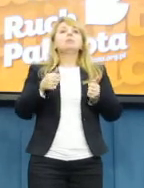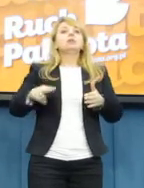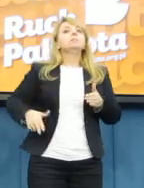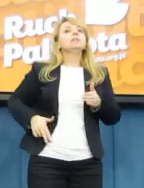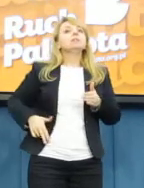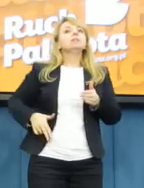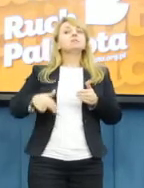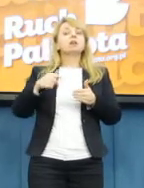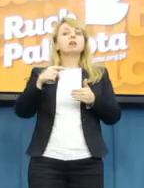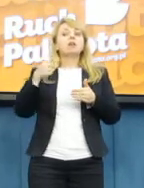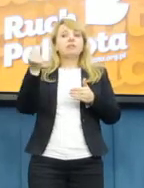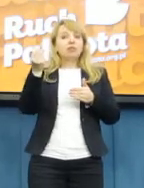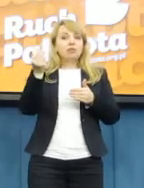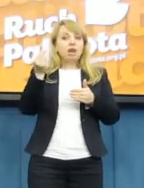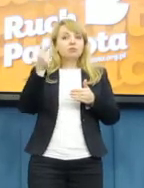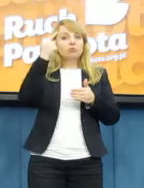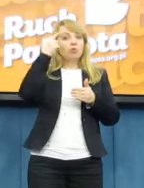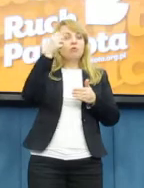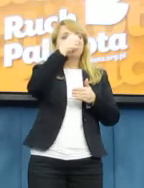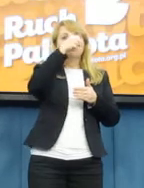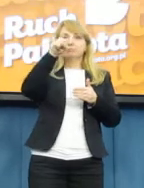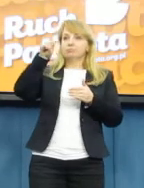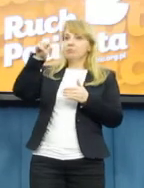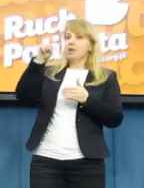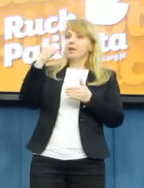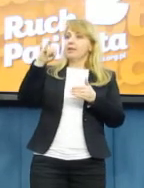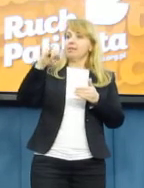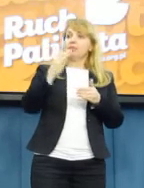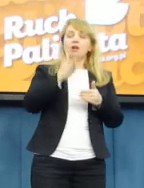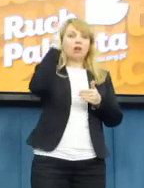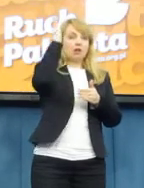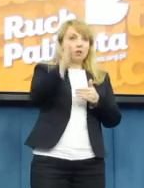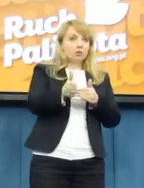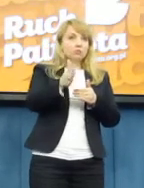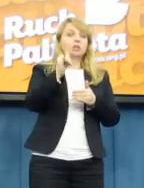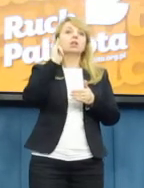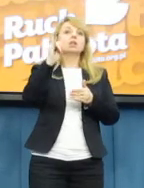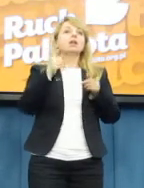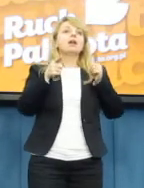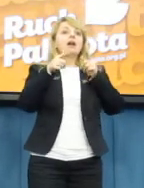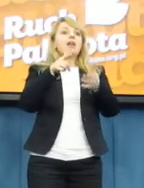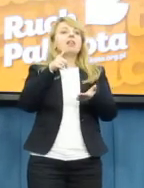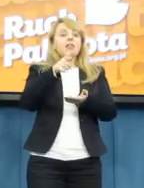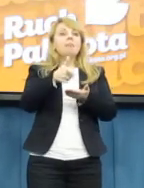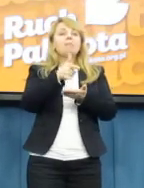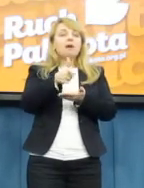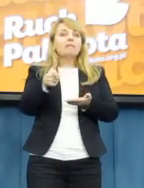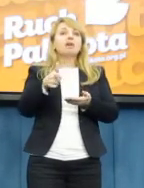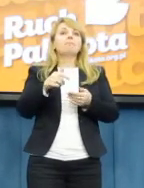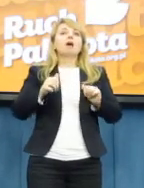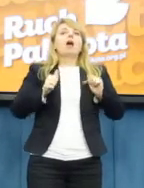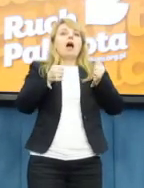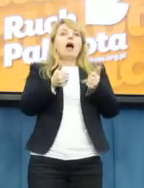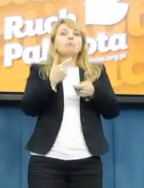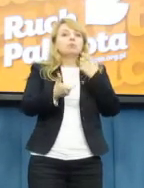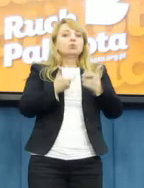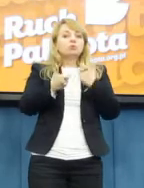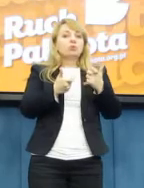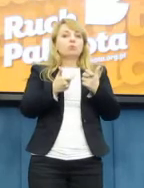innym kierunku i namawiamy wszystkich do udziału w akcji Weź paragon od